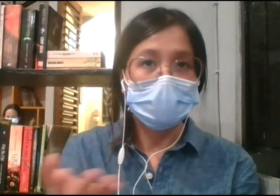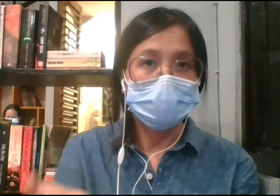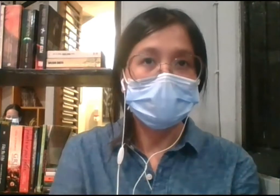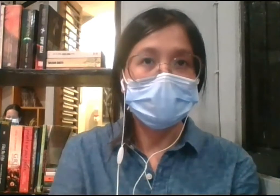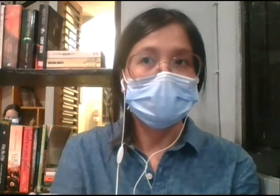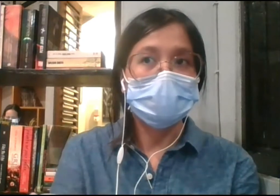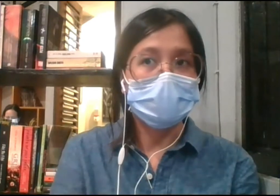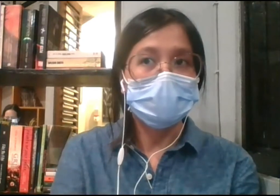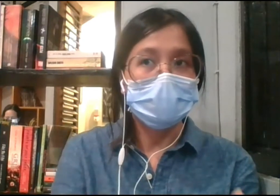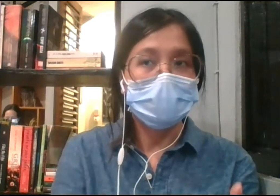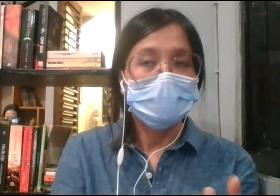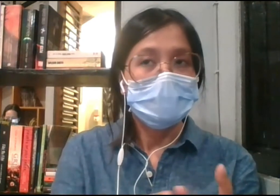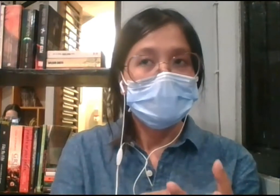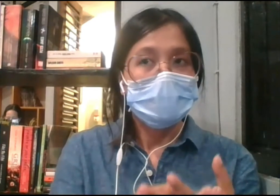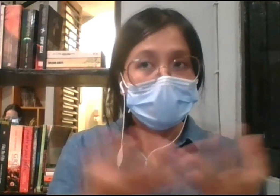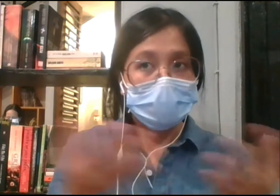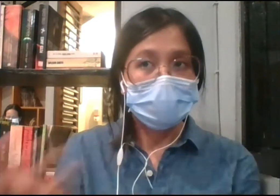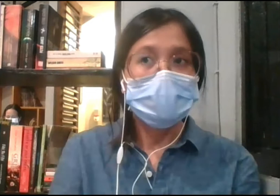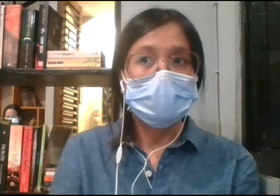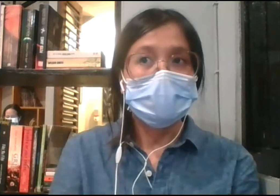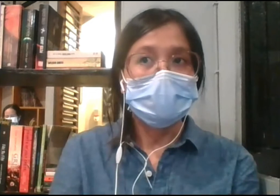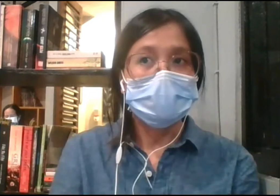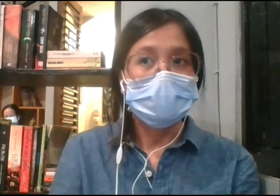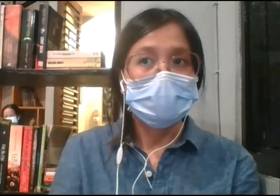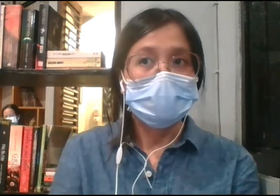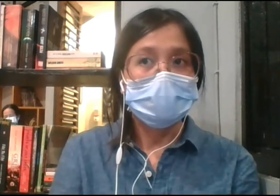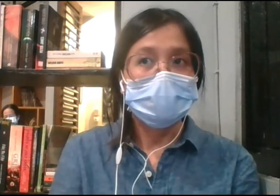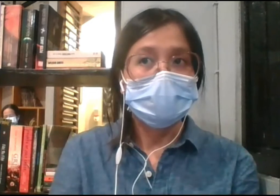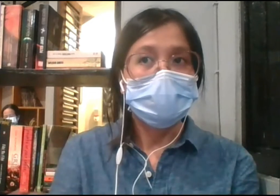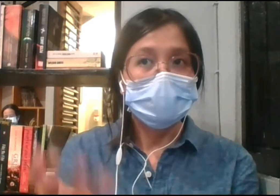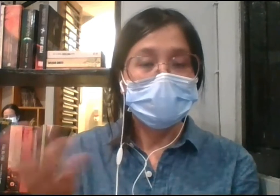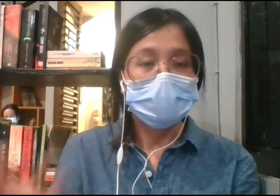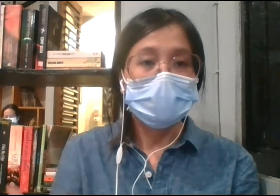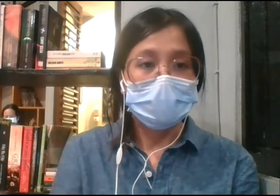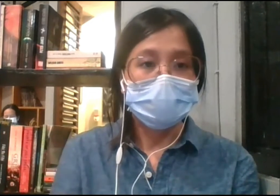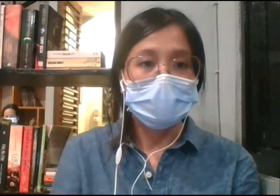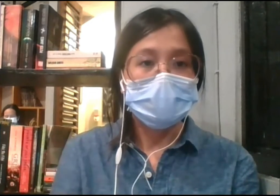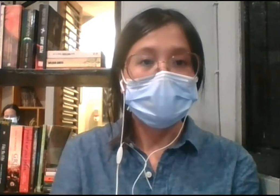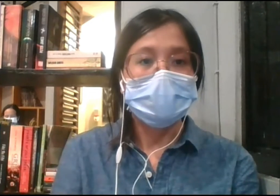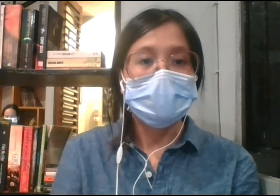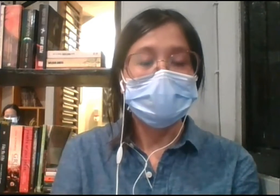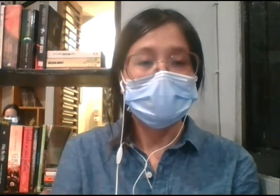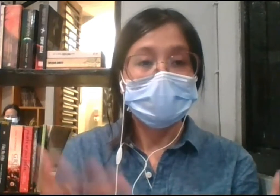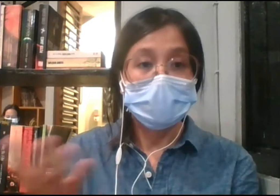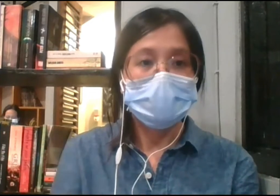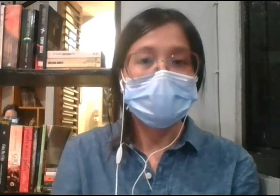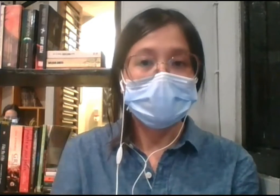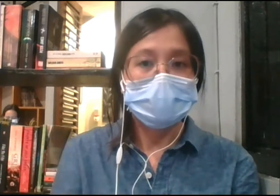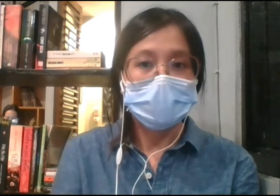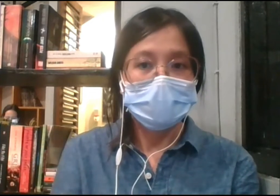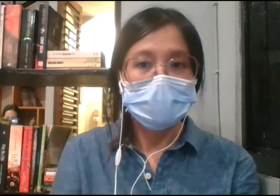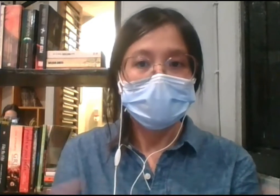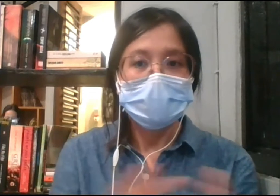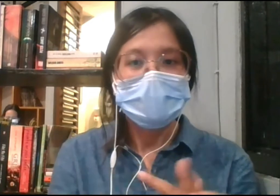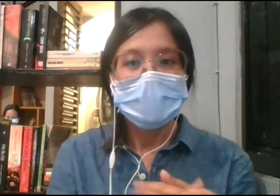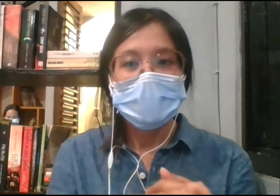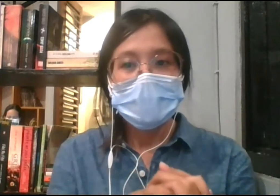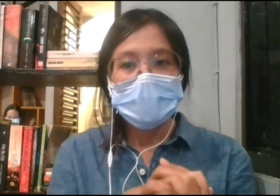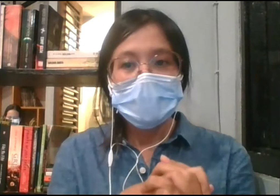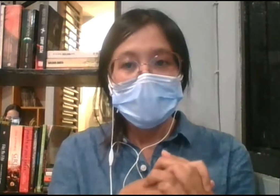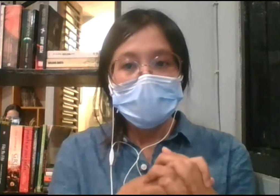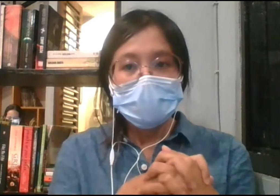misalnya ketemu dengan orang yang relevan dengan isu yang mau kita tulis gitu ya, dia memberikan informasi penting gitu